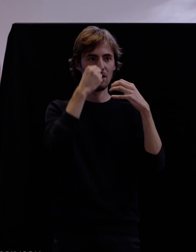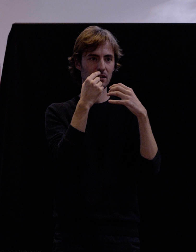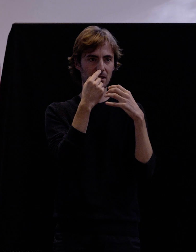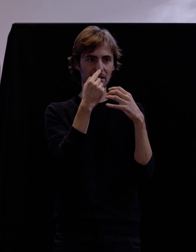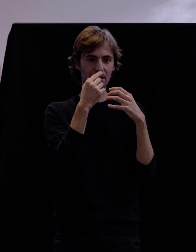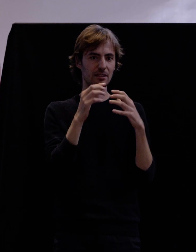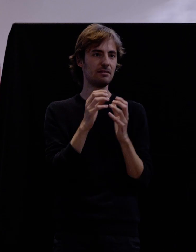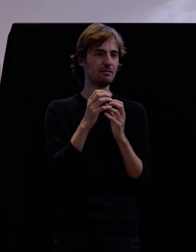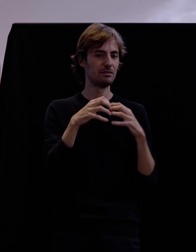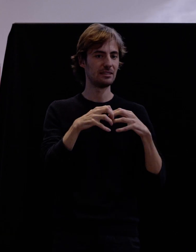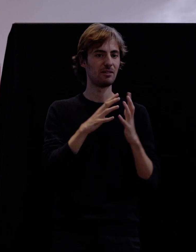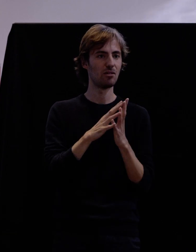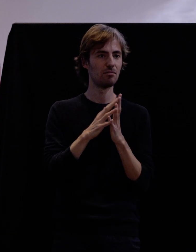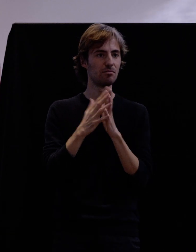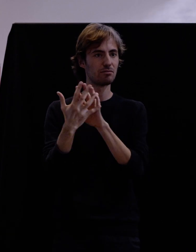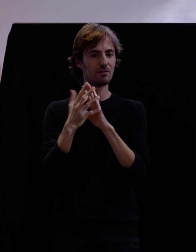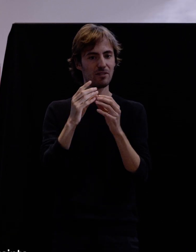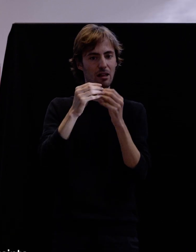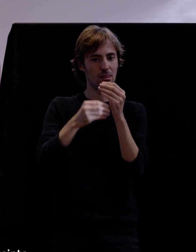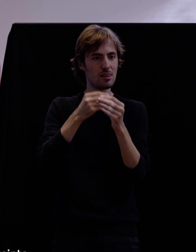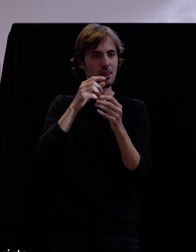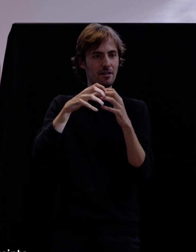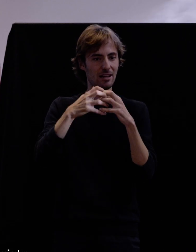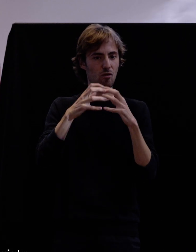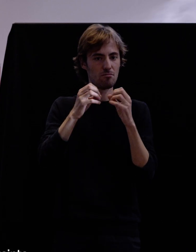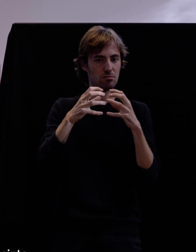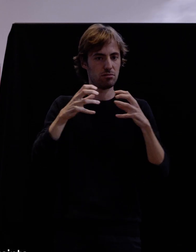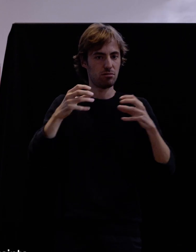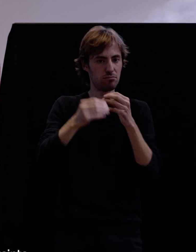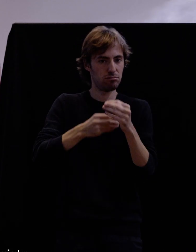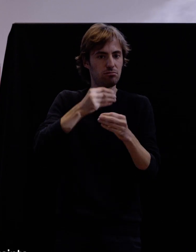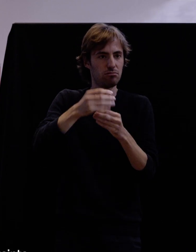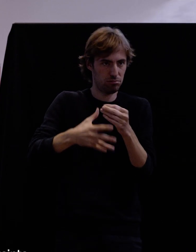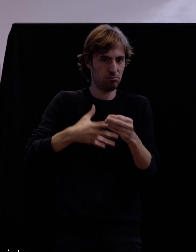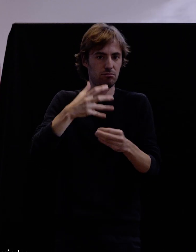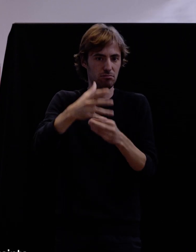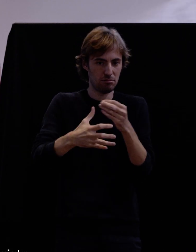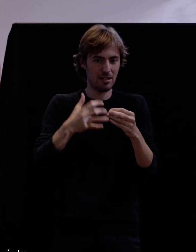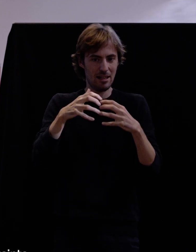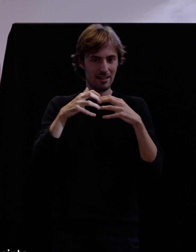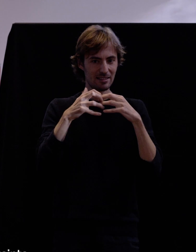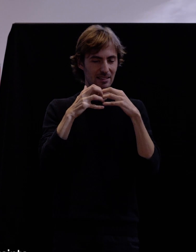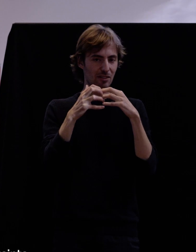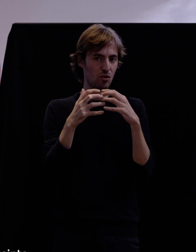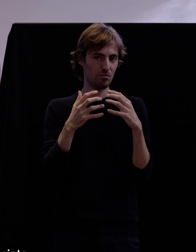développement, il s'enroule comme ça. Et cette atteinte, elle est